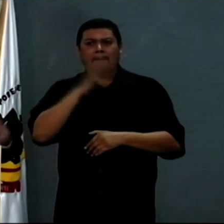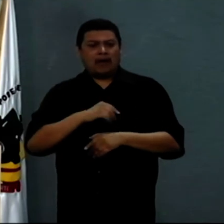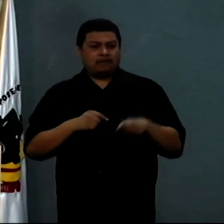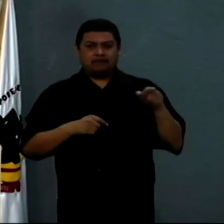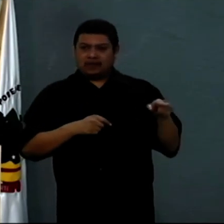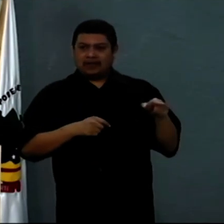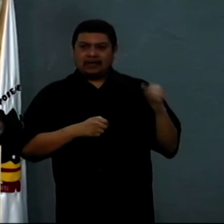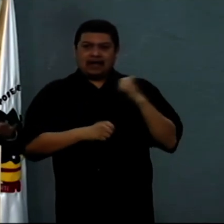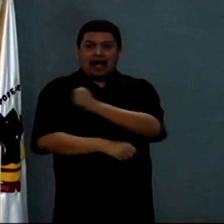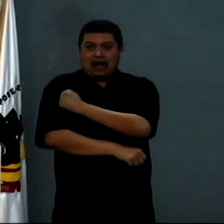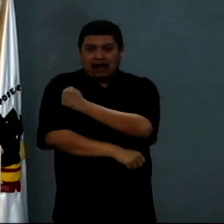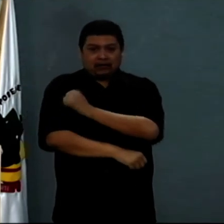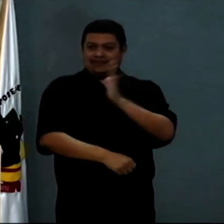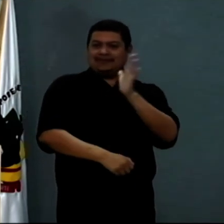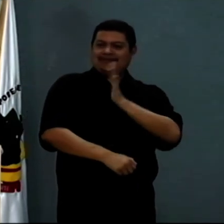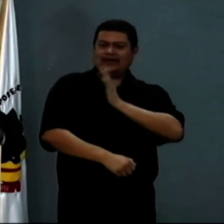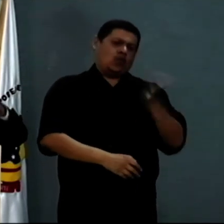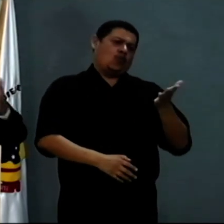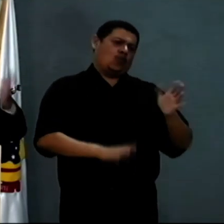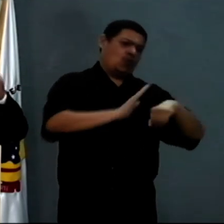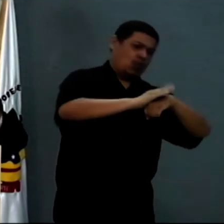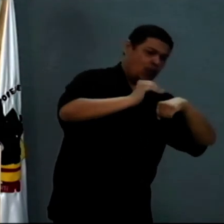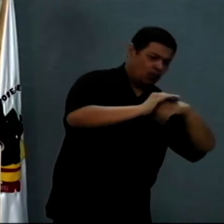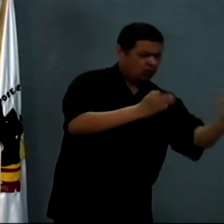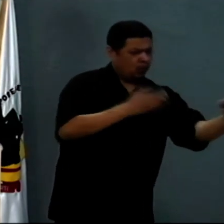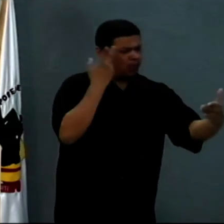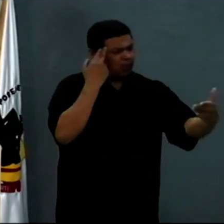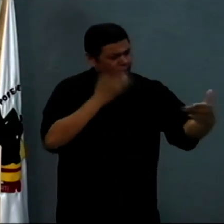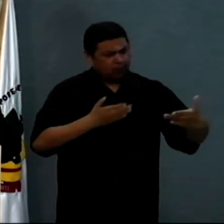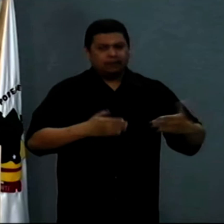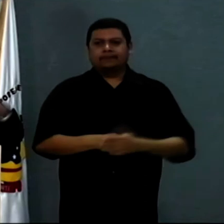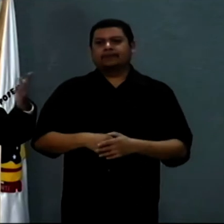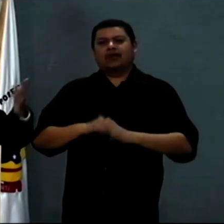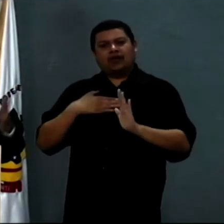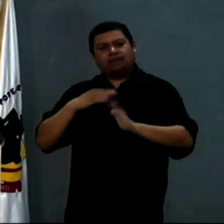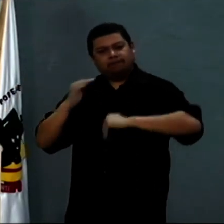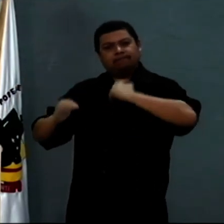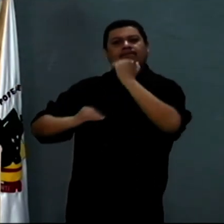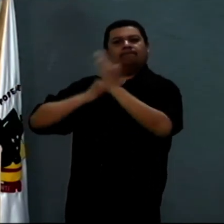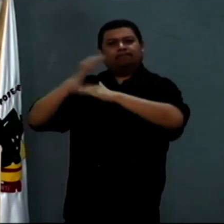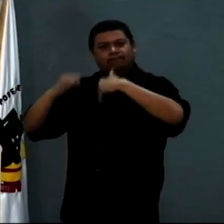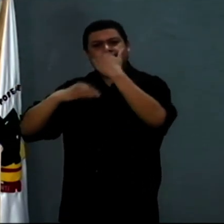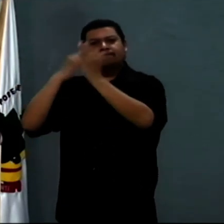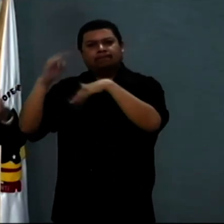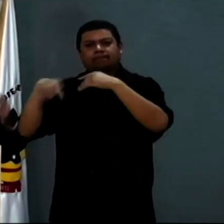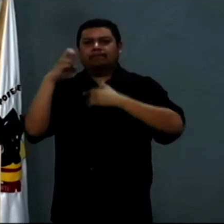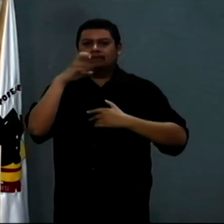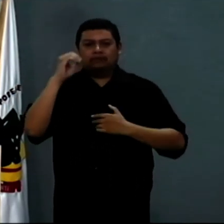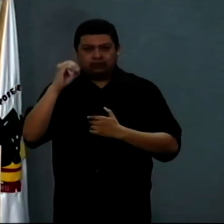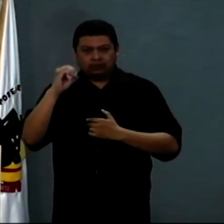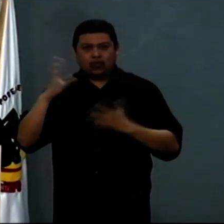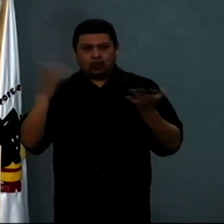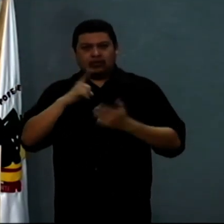do rico era dengado. E depois de 50 anos, que hoje eu estou